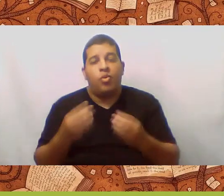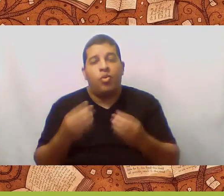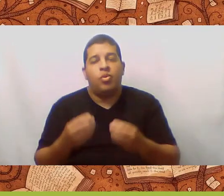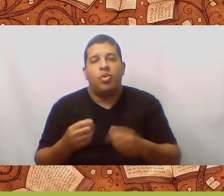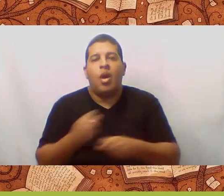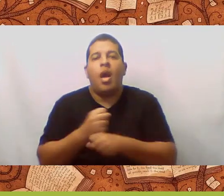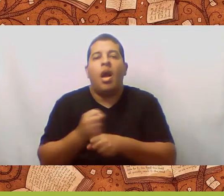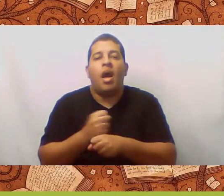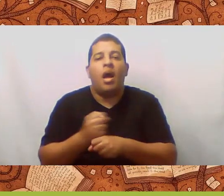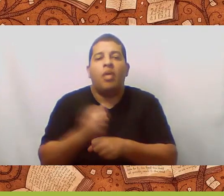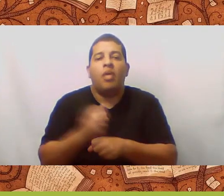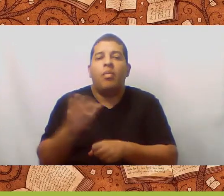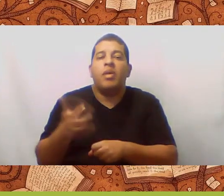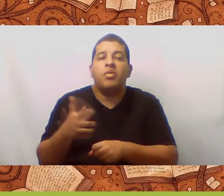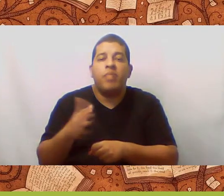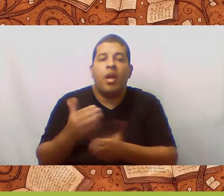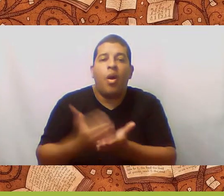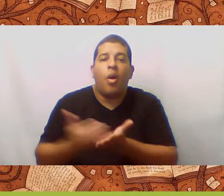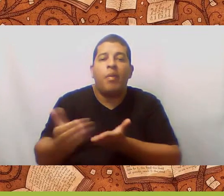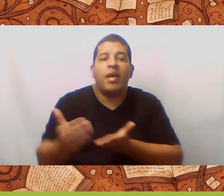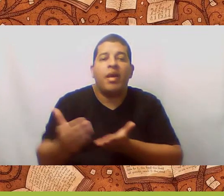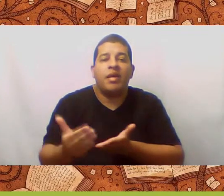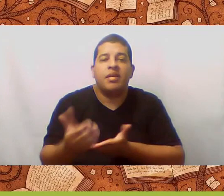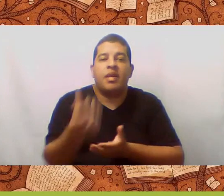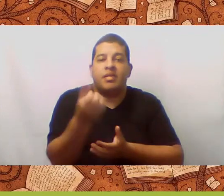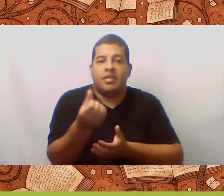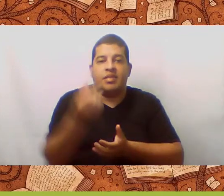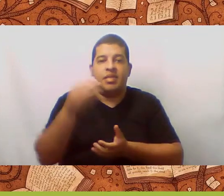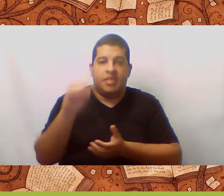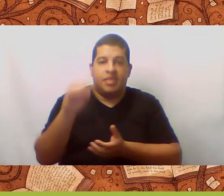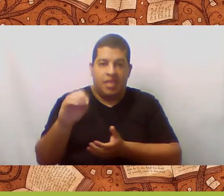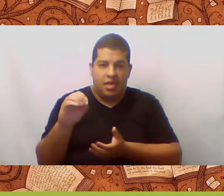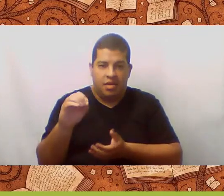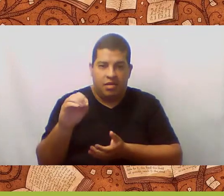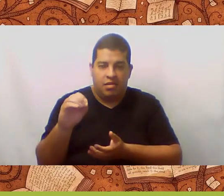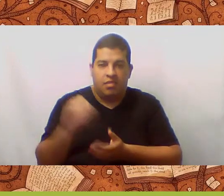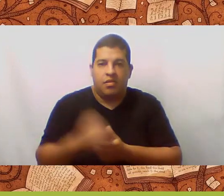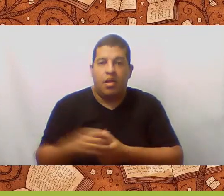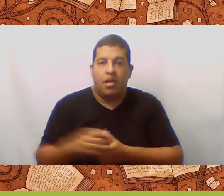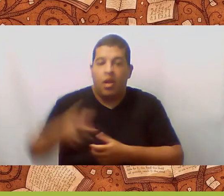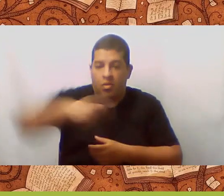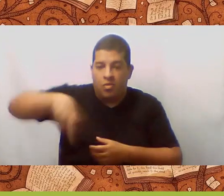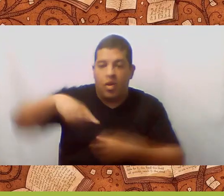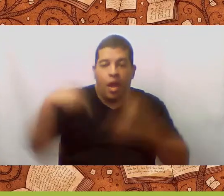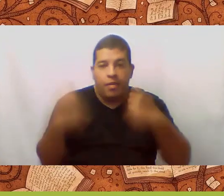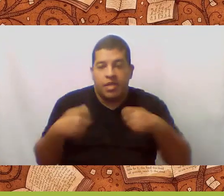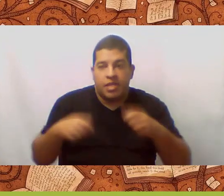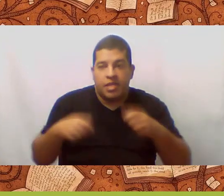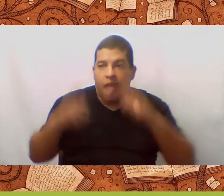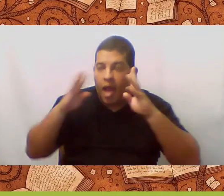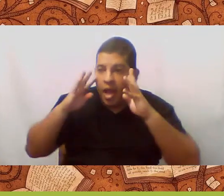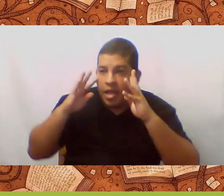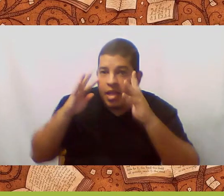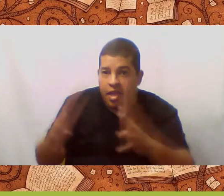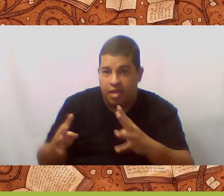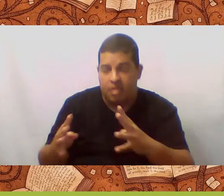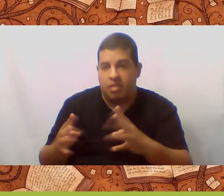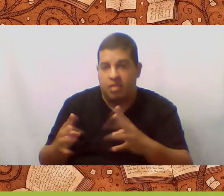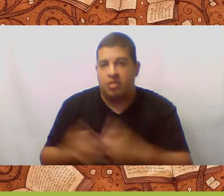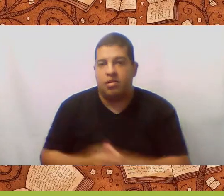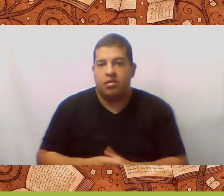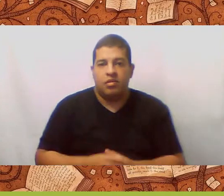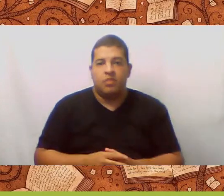né? E a gente precisa ficar atento ao que está presente na arquitetura,